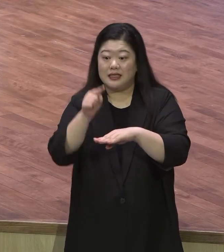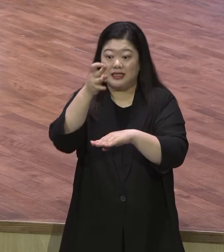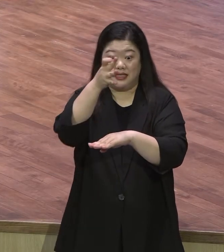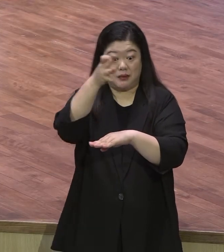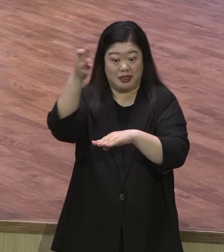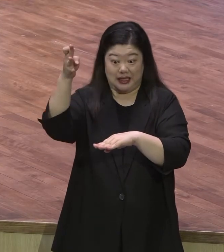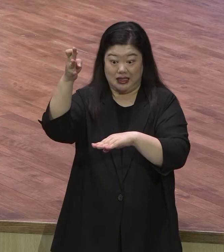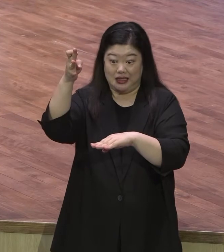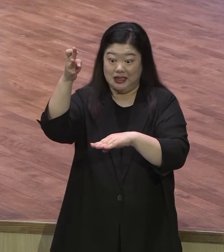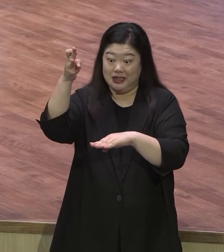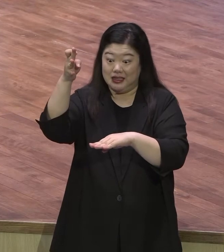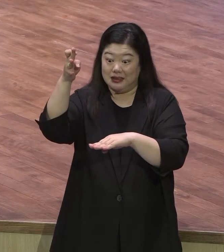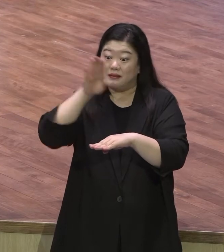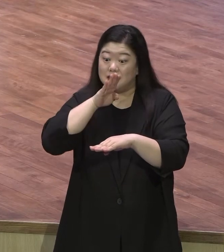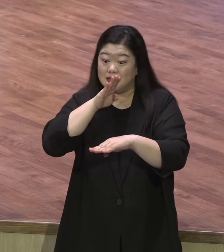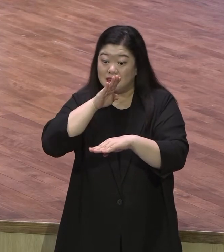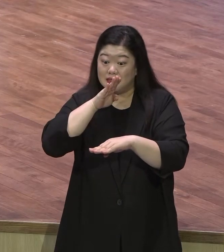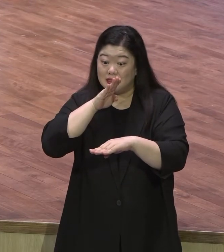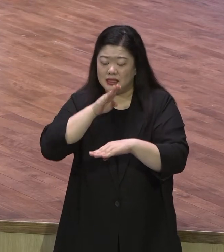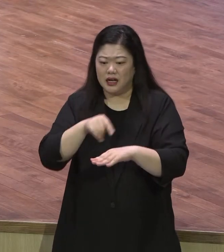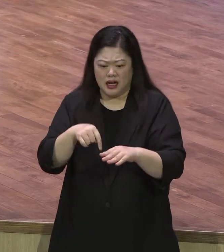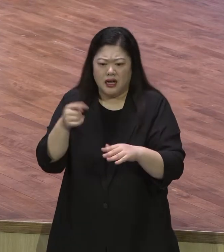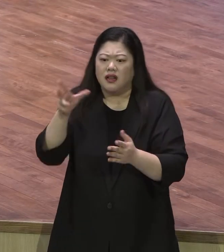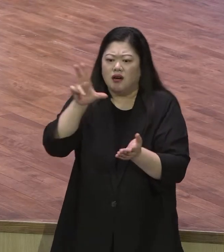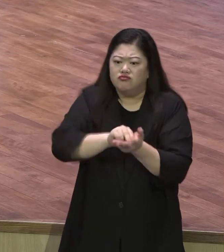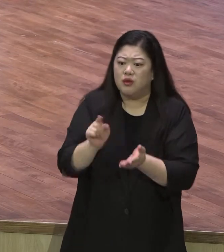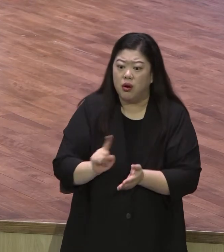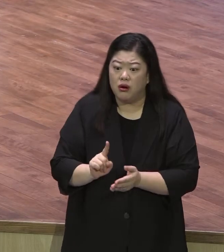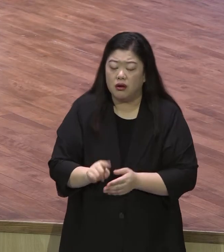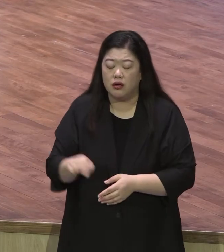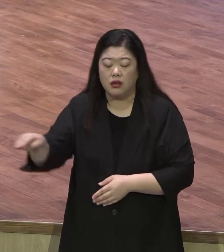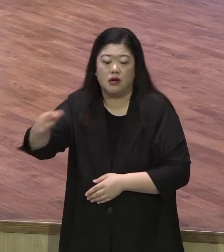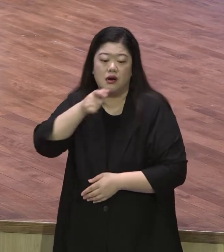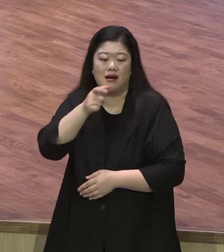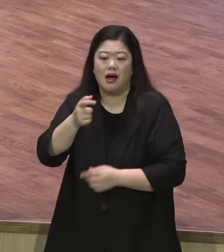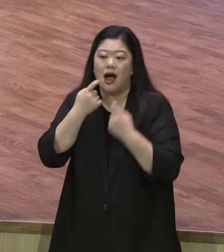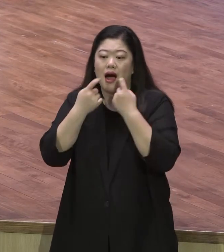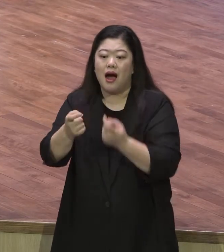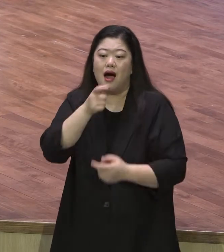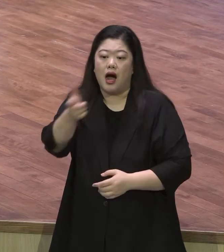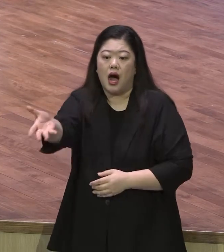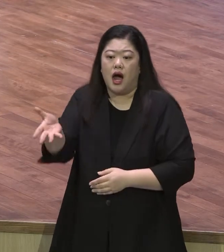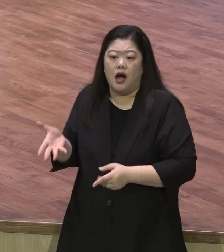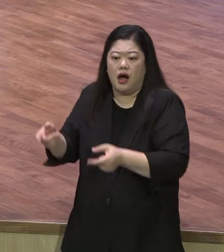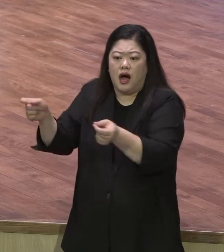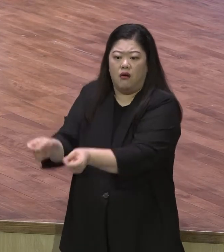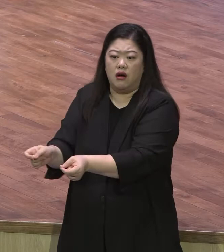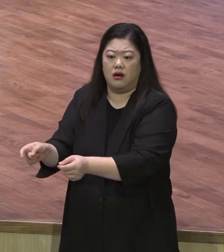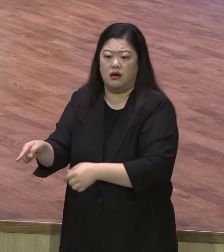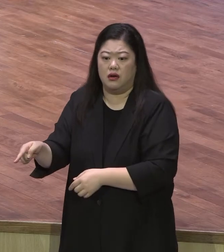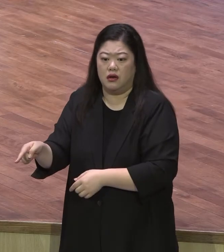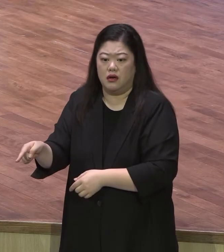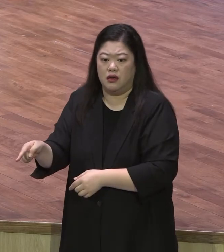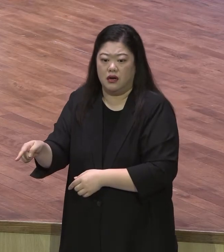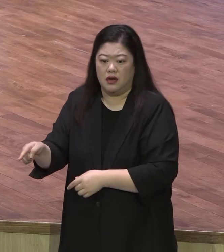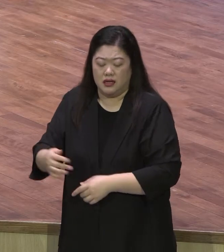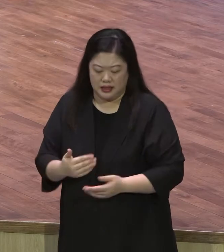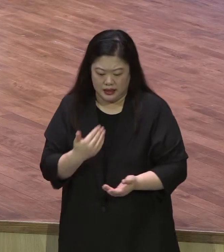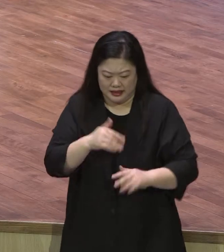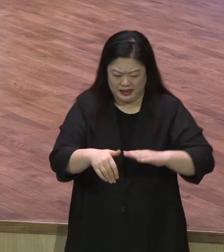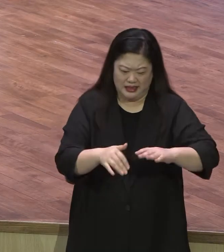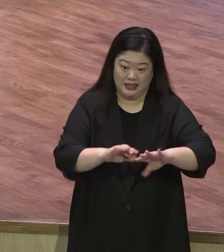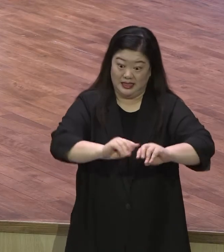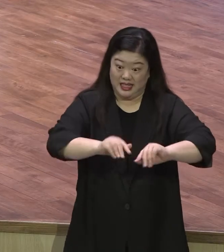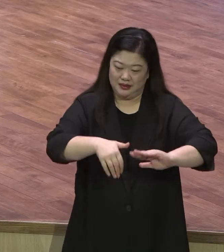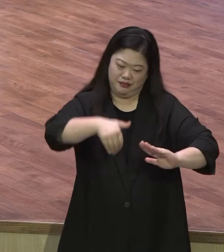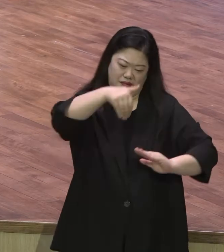때요. 지하 팔 때 한강하고 가까워가지고 물이 많아가지고 지하 팔 때 엄청 시간 많이 걸려 돈도 많이 들었어요.